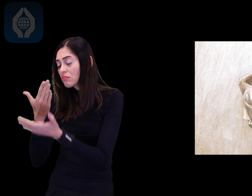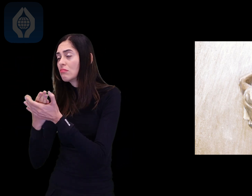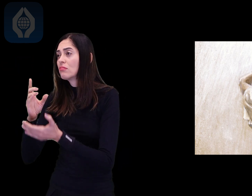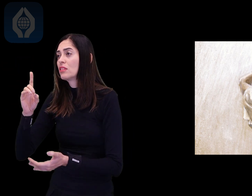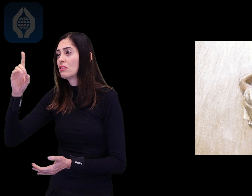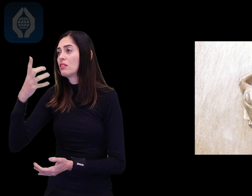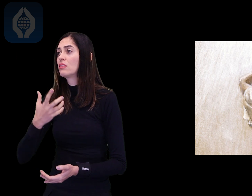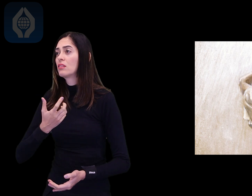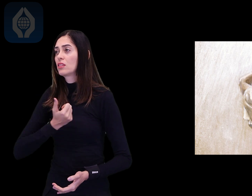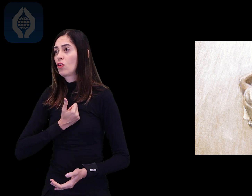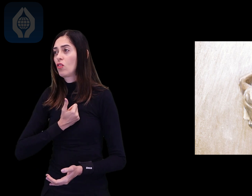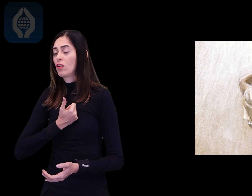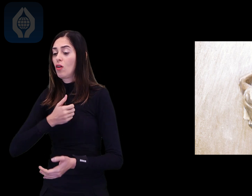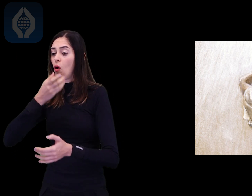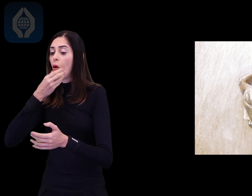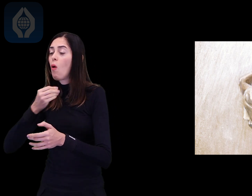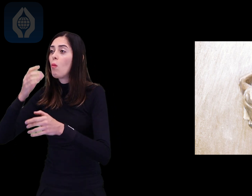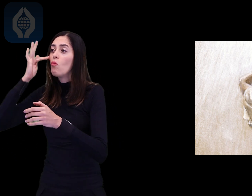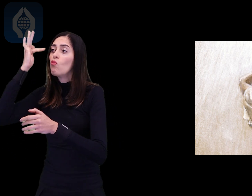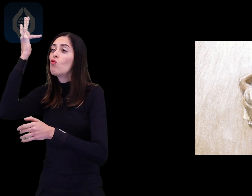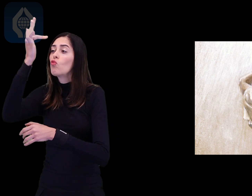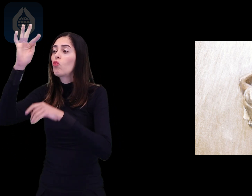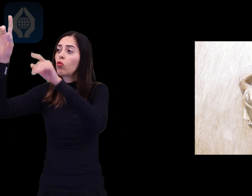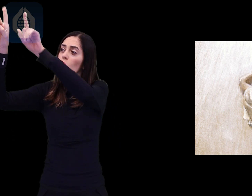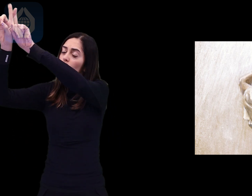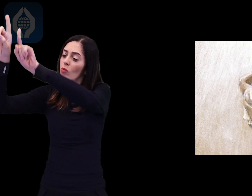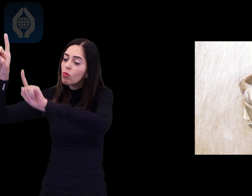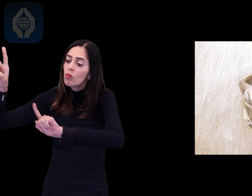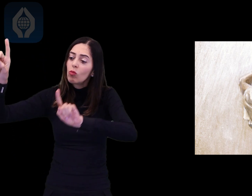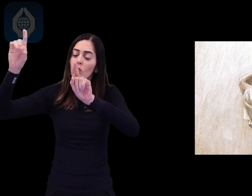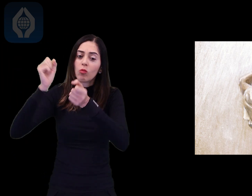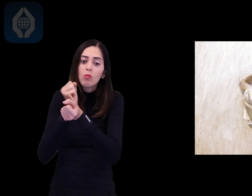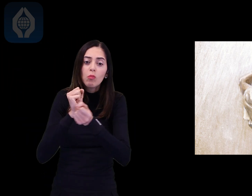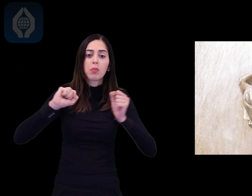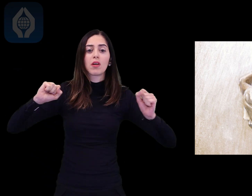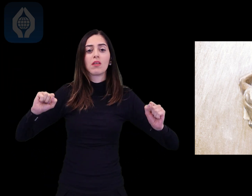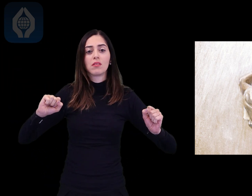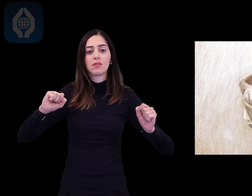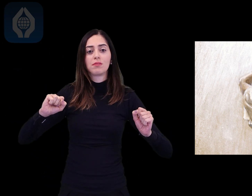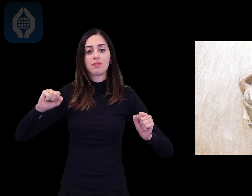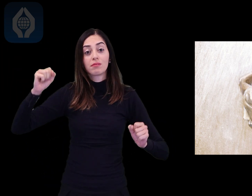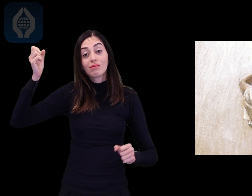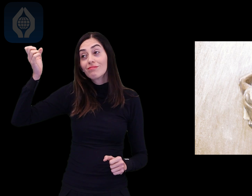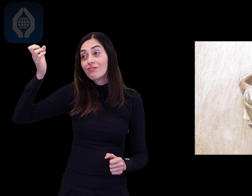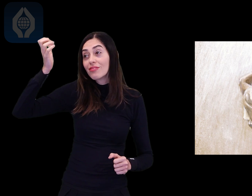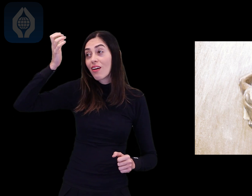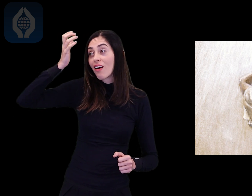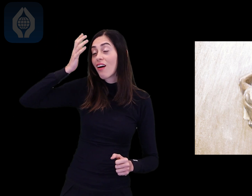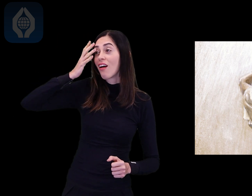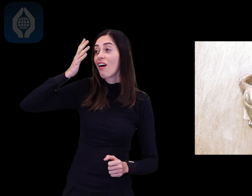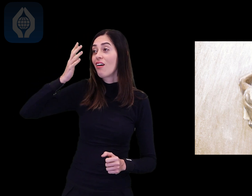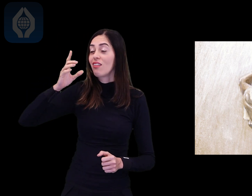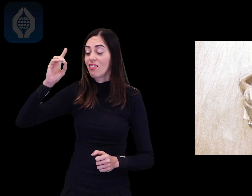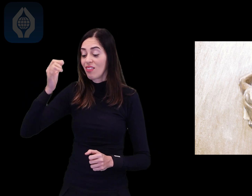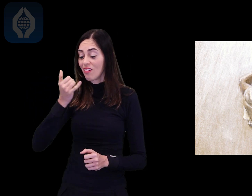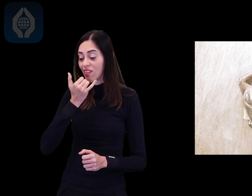através do libertador vindouro. Por causa de sua graça, Deus perdoou e aceitou Noé. Nós já falamos a respeito da